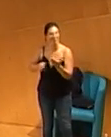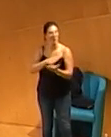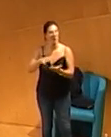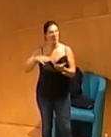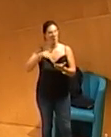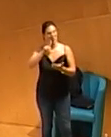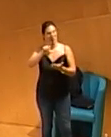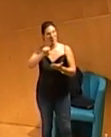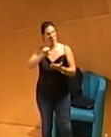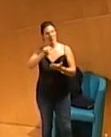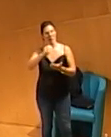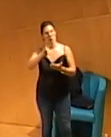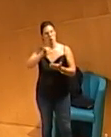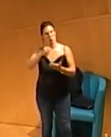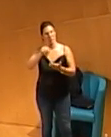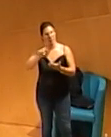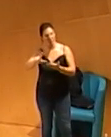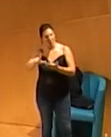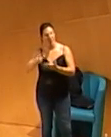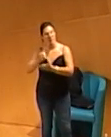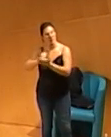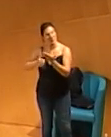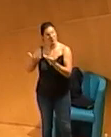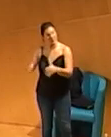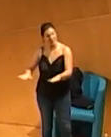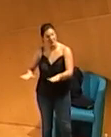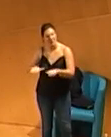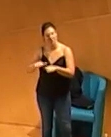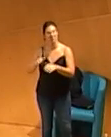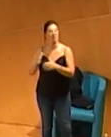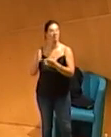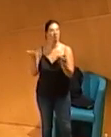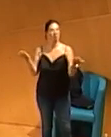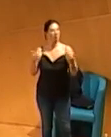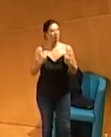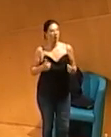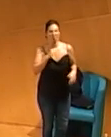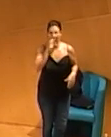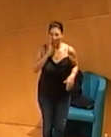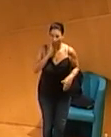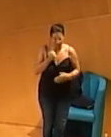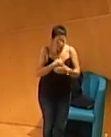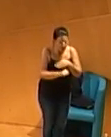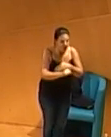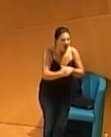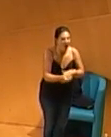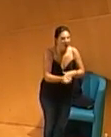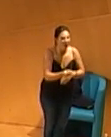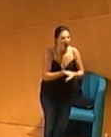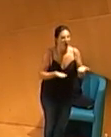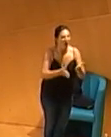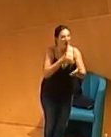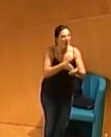Lachenal, Être parent d'un adulte en situation de handicap. Vous vous doutez bien que si on est parent